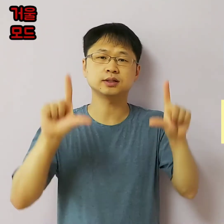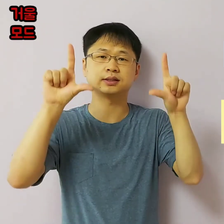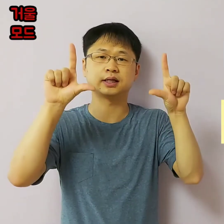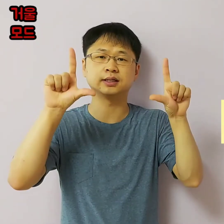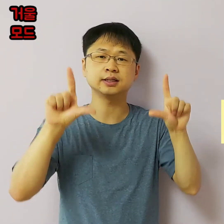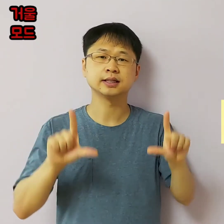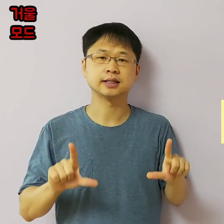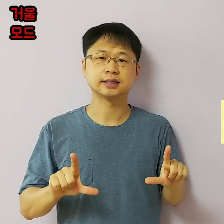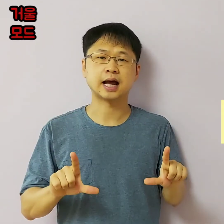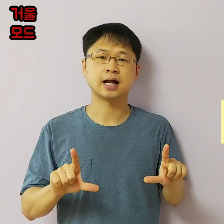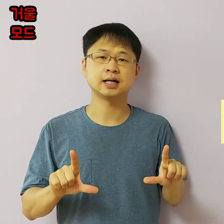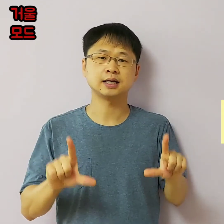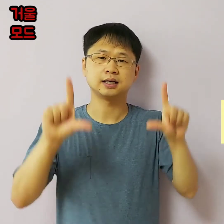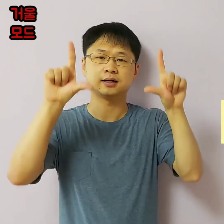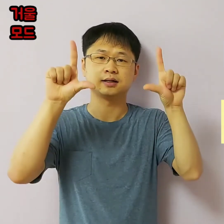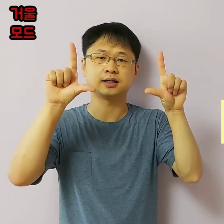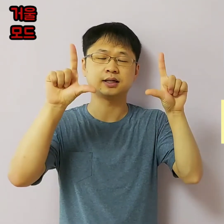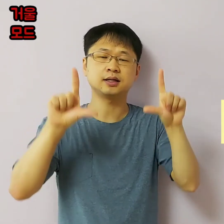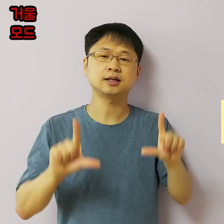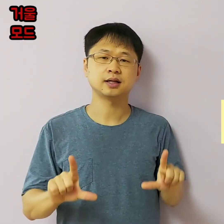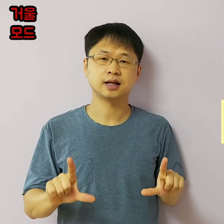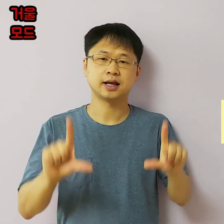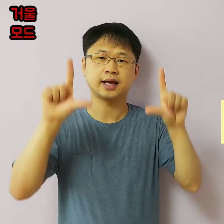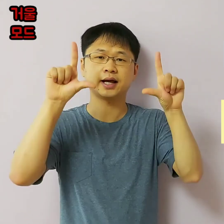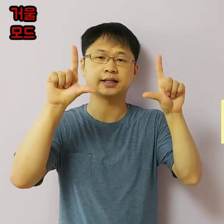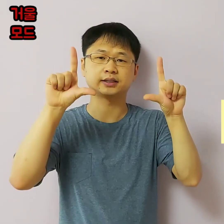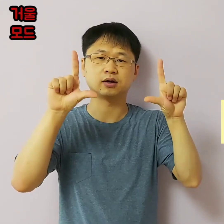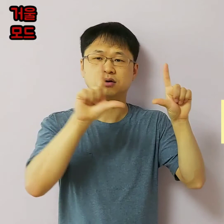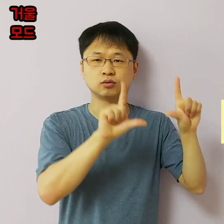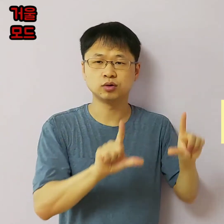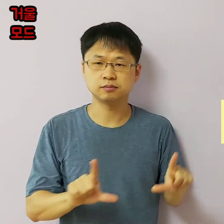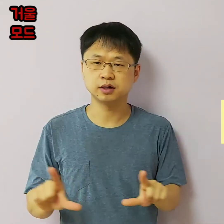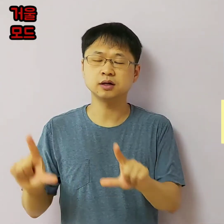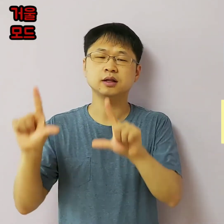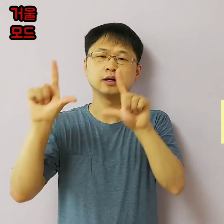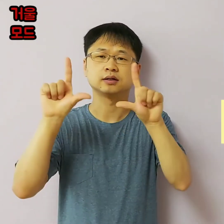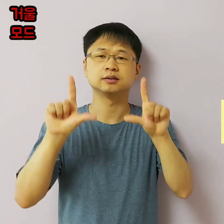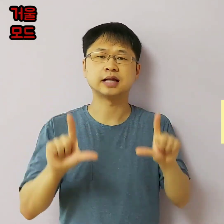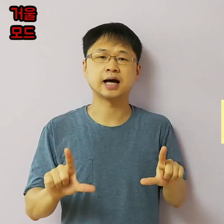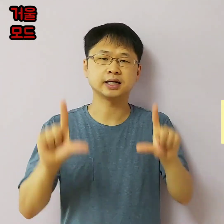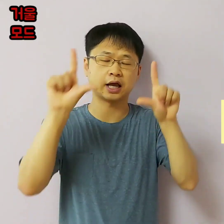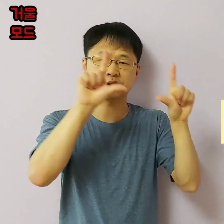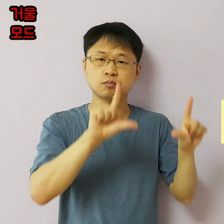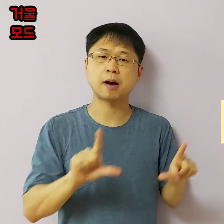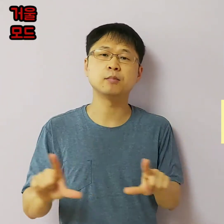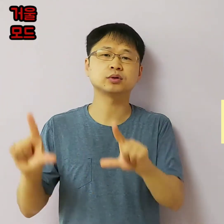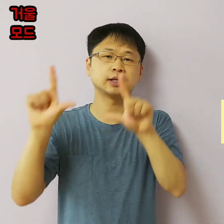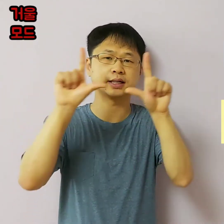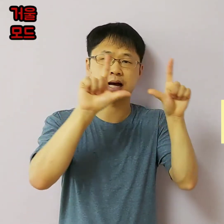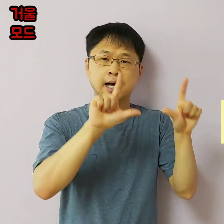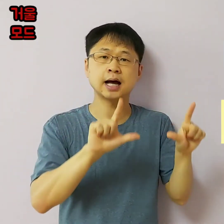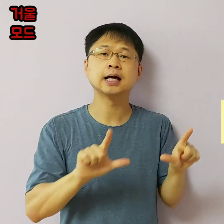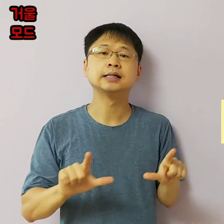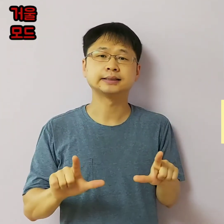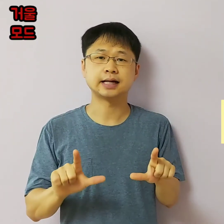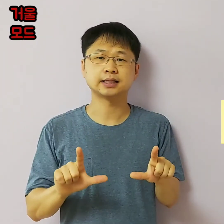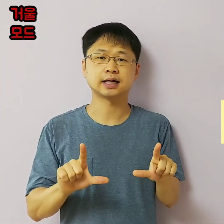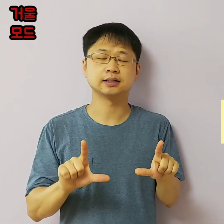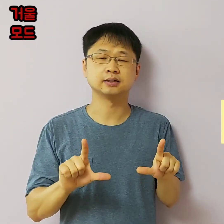올렸을 때는 날, 일, 해가 되죠. 돌리면 그 날이 계속 반복되니까 살다라는